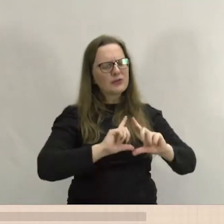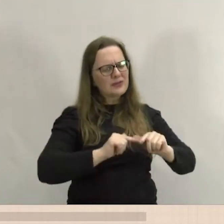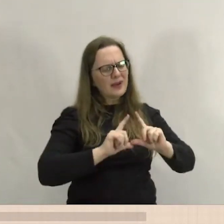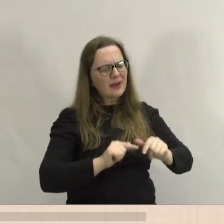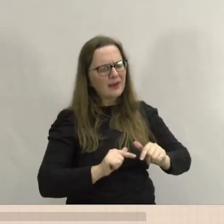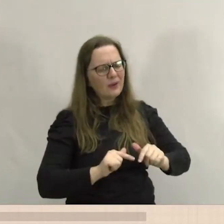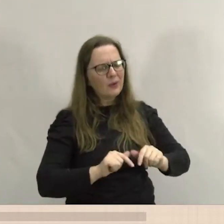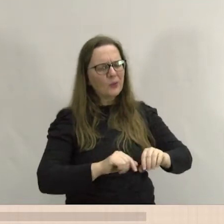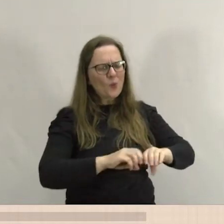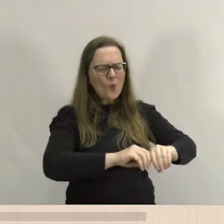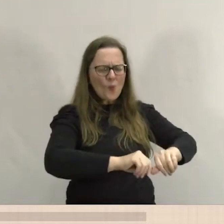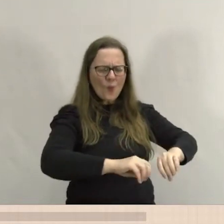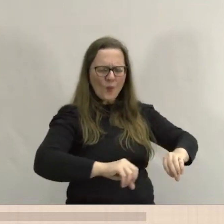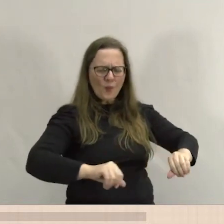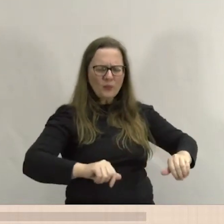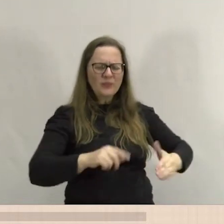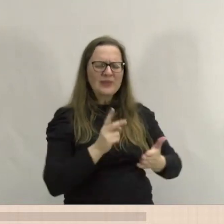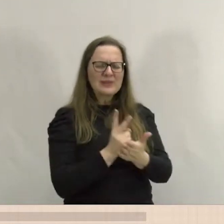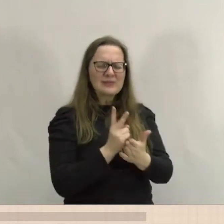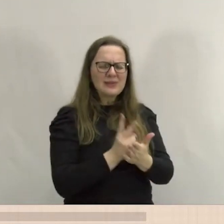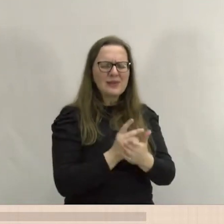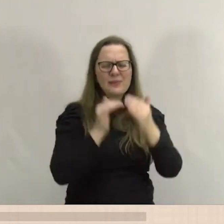Senhor, por